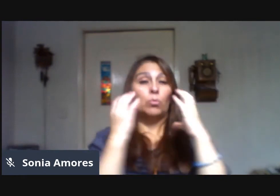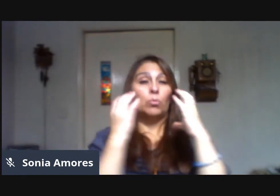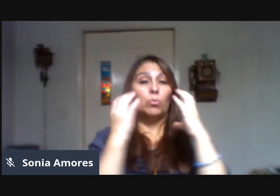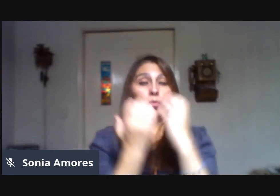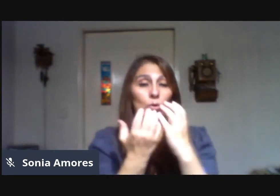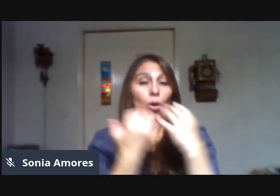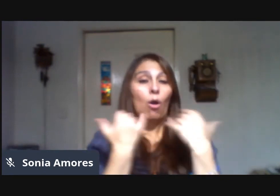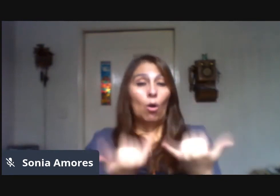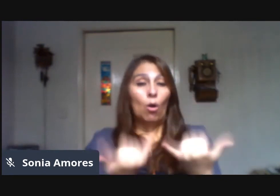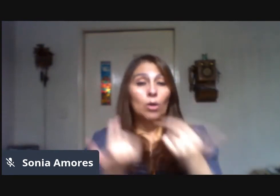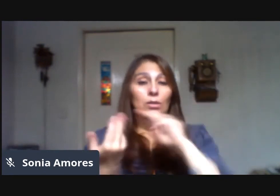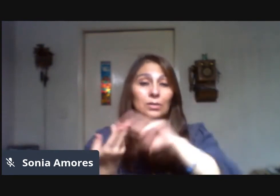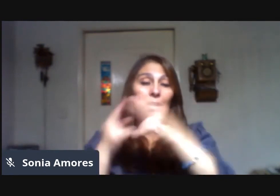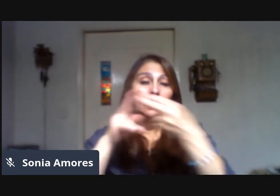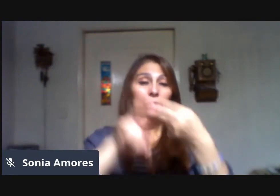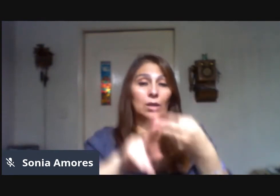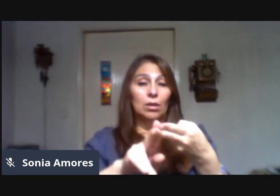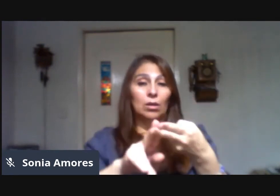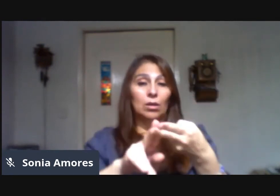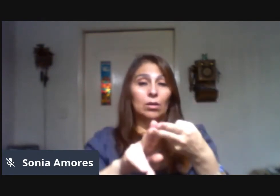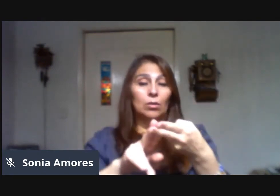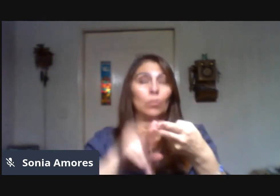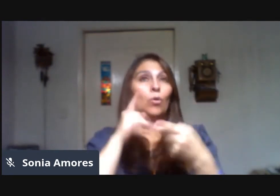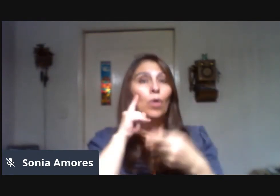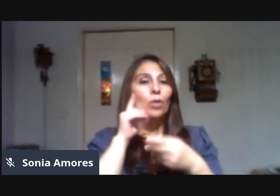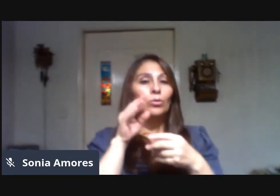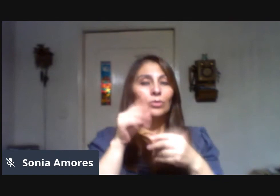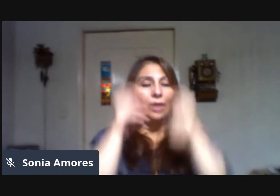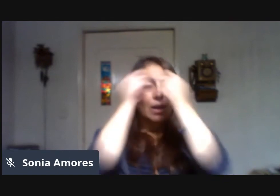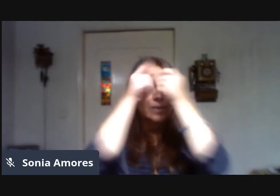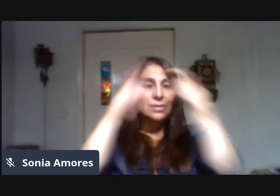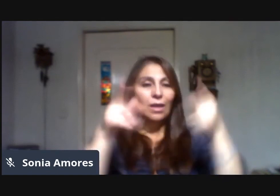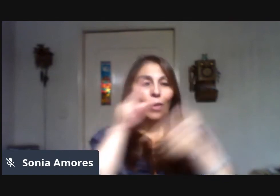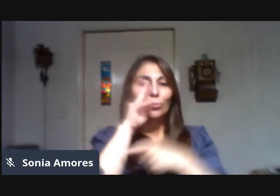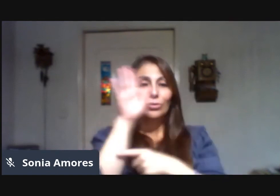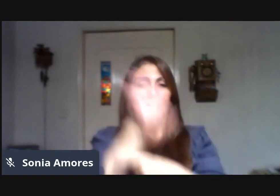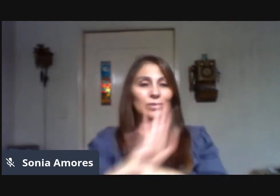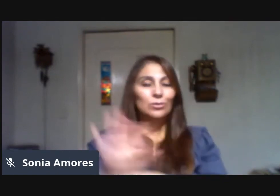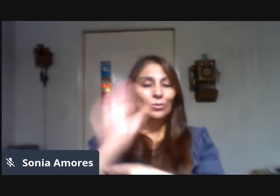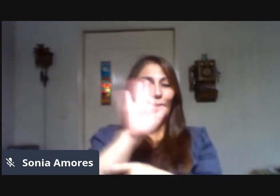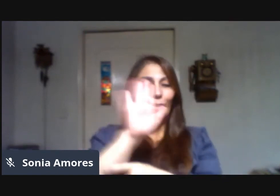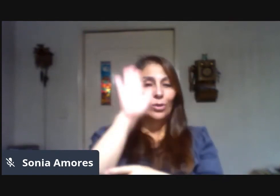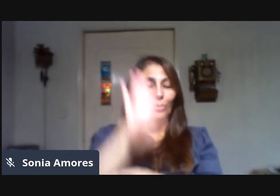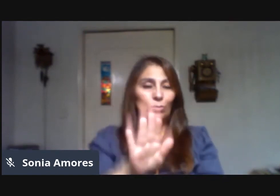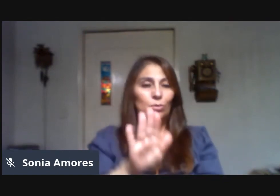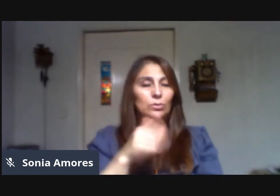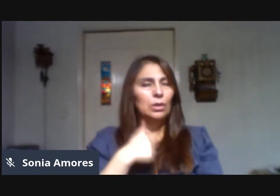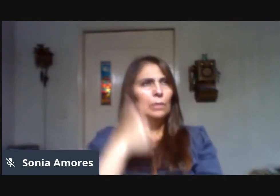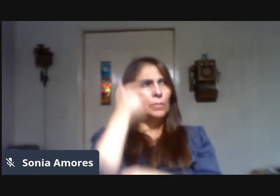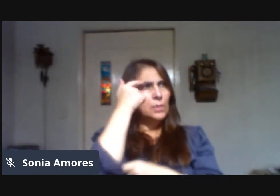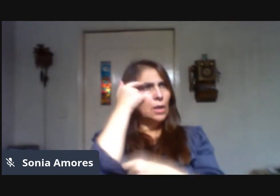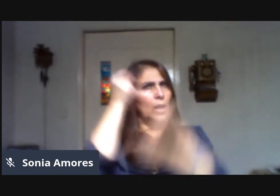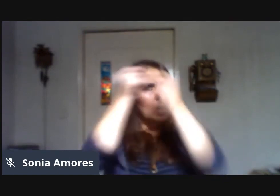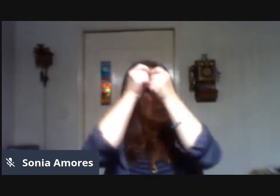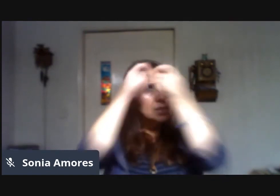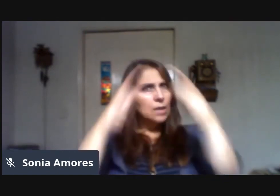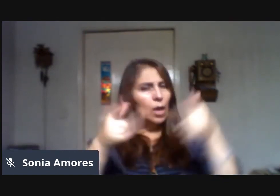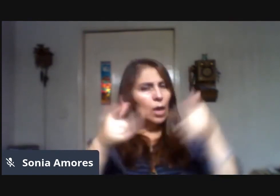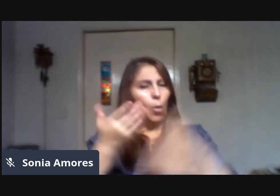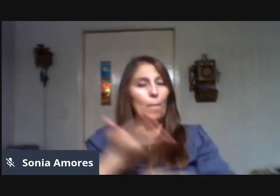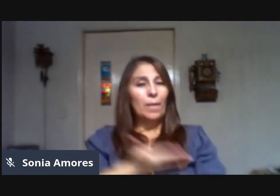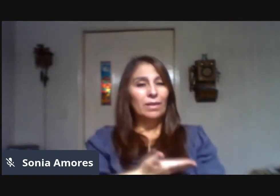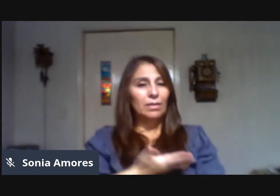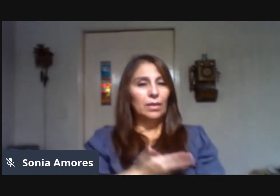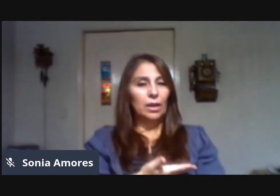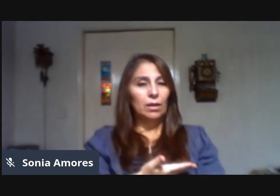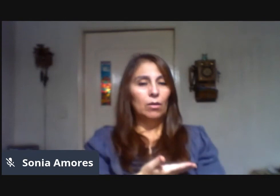ese espíritu patriarcal de los estados nacionales, de tal suerte que concebir un estado materno ya es una inversión,